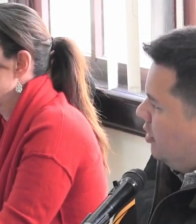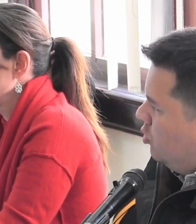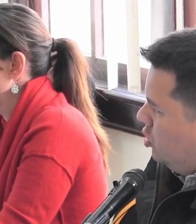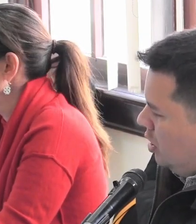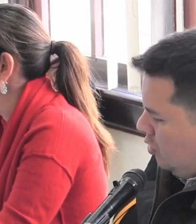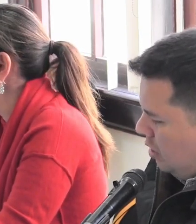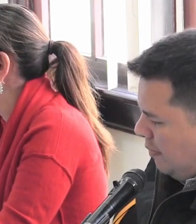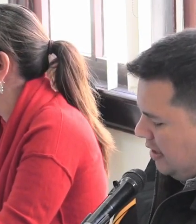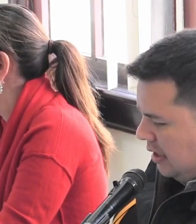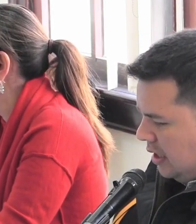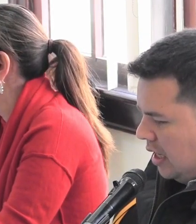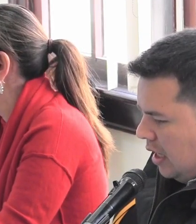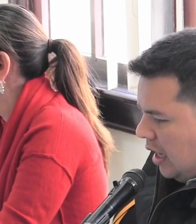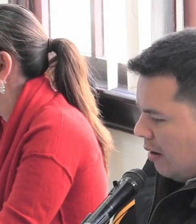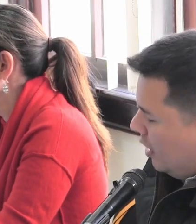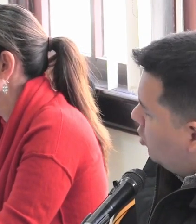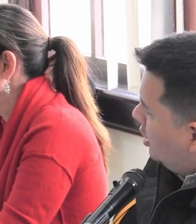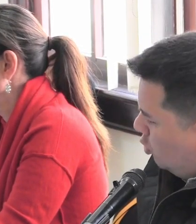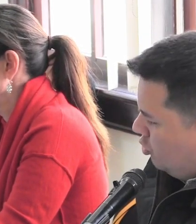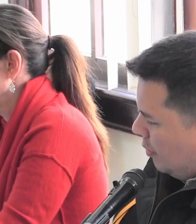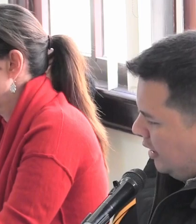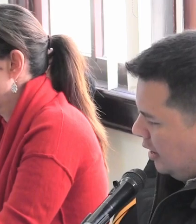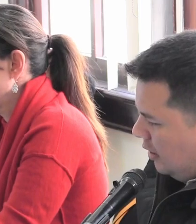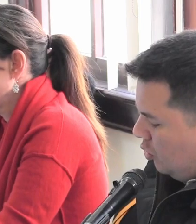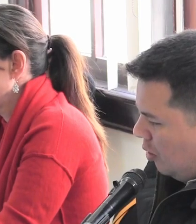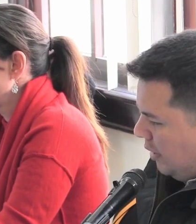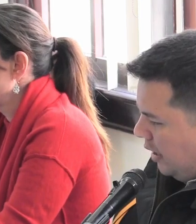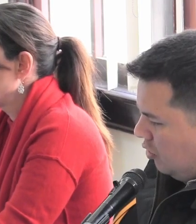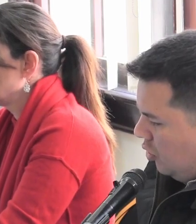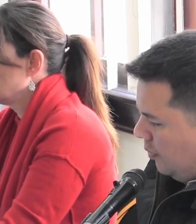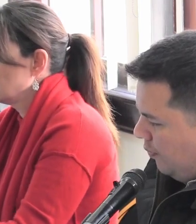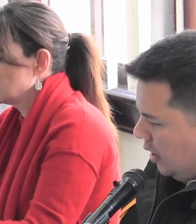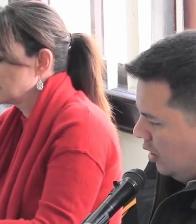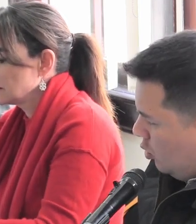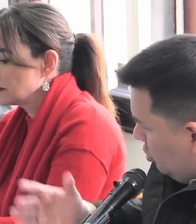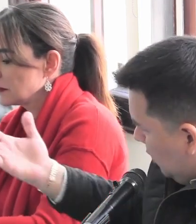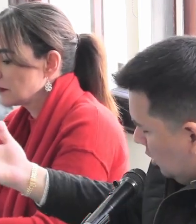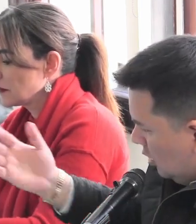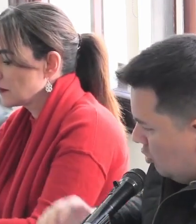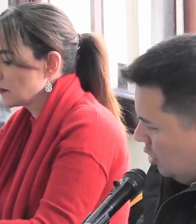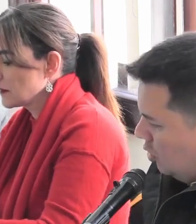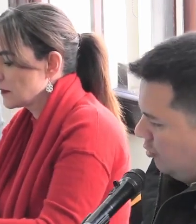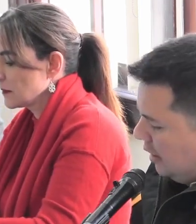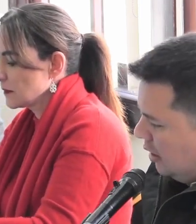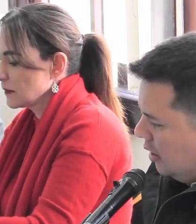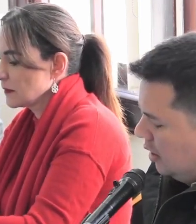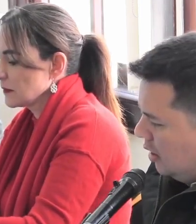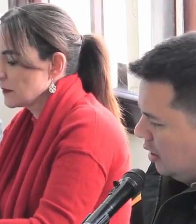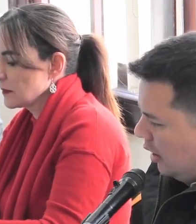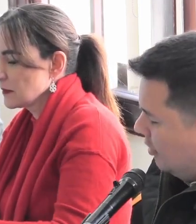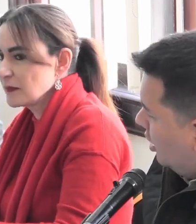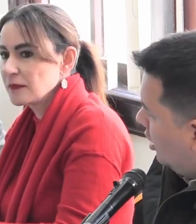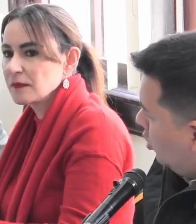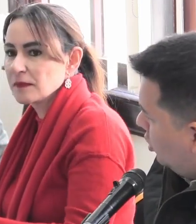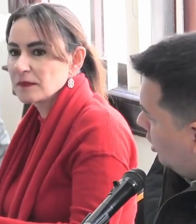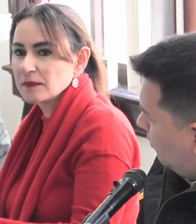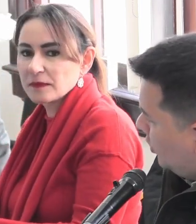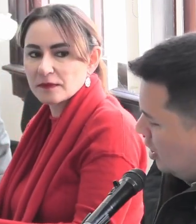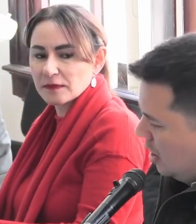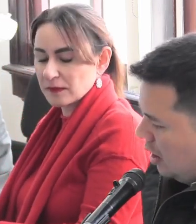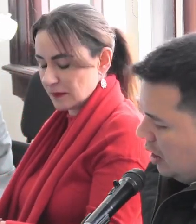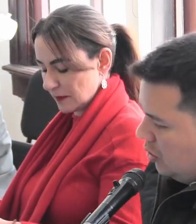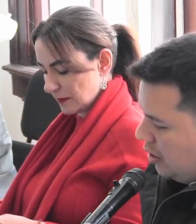y cabeza en muchos de los temas. Hablando justamente del Instituto de Planeación, y justamente, y lo cito, falta que se